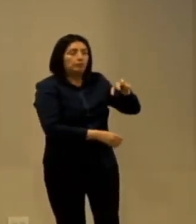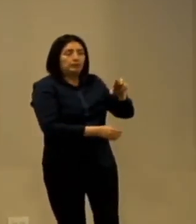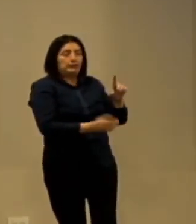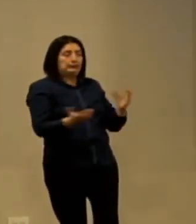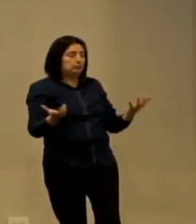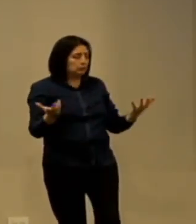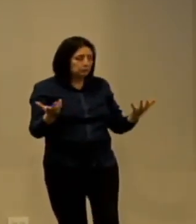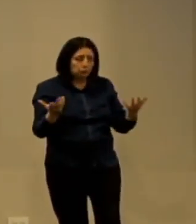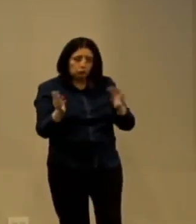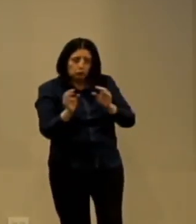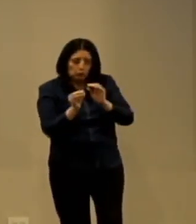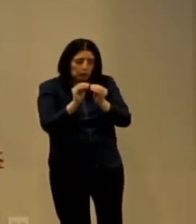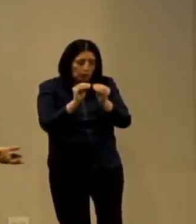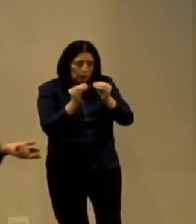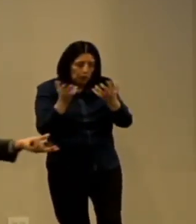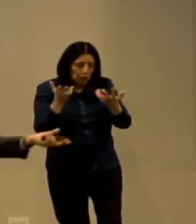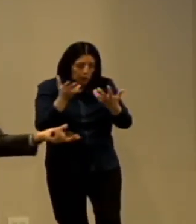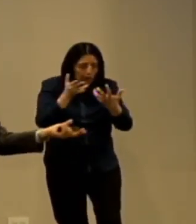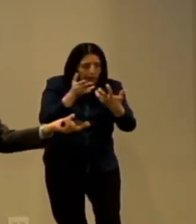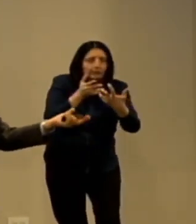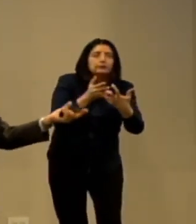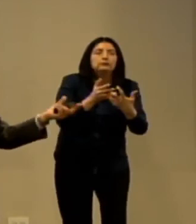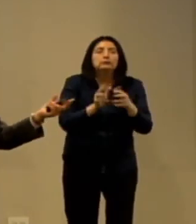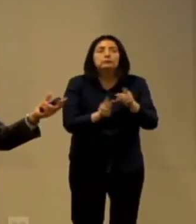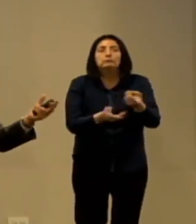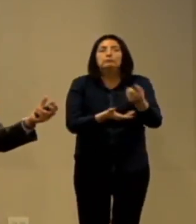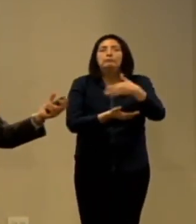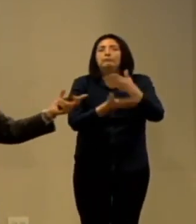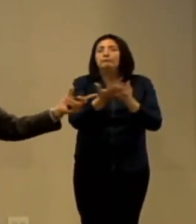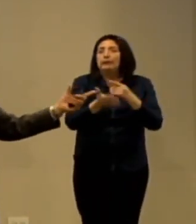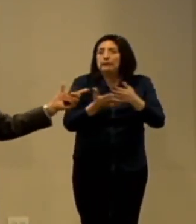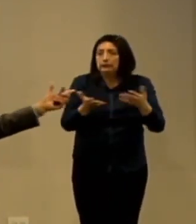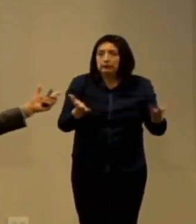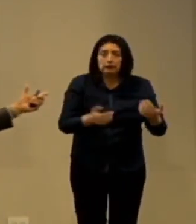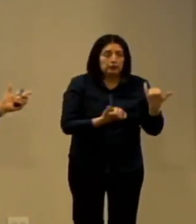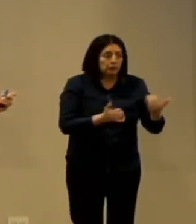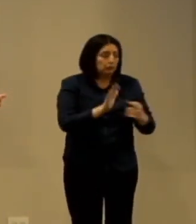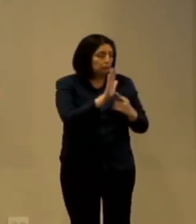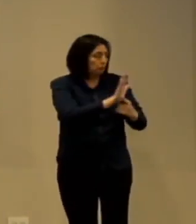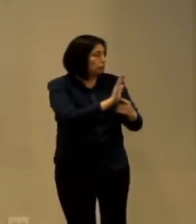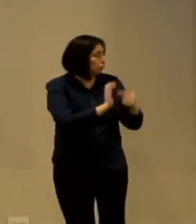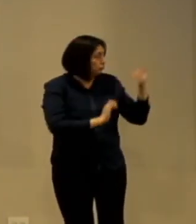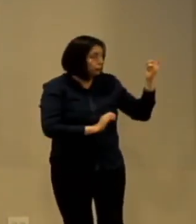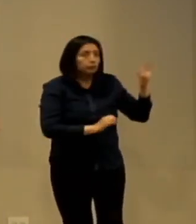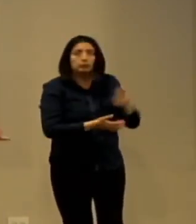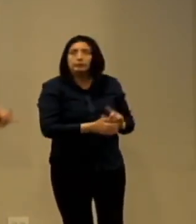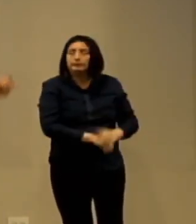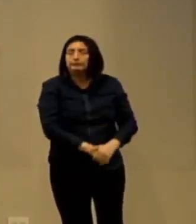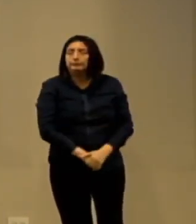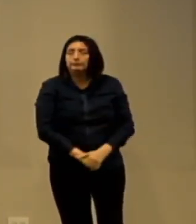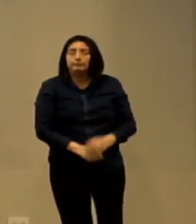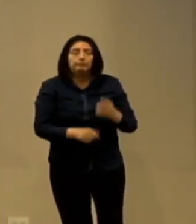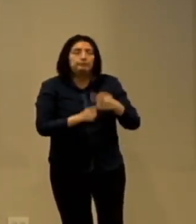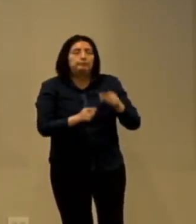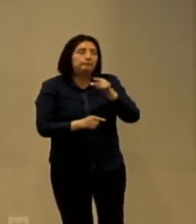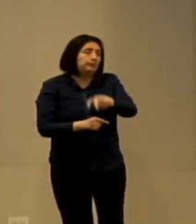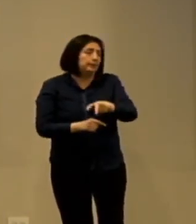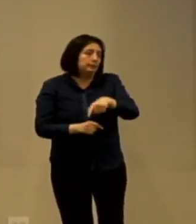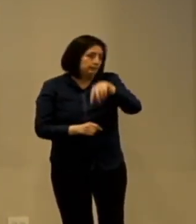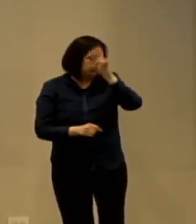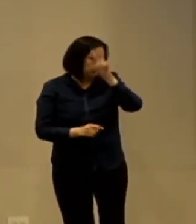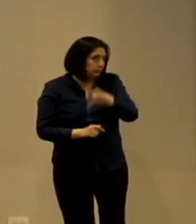adecuándolo. O sea, estamos comenzando a incorporar parte de los instrumentos que nos mostró ahora Dutín ya para la versión